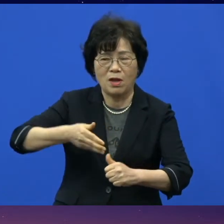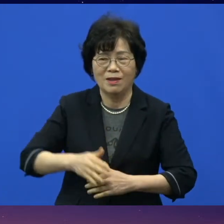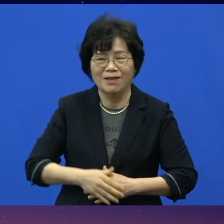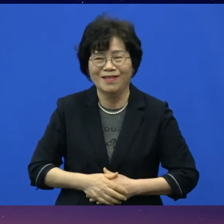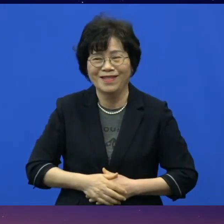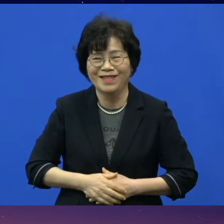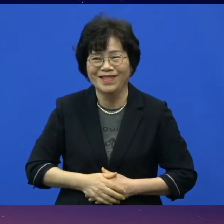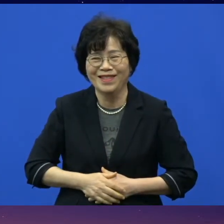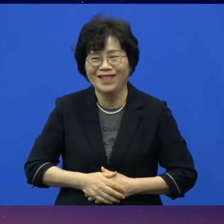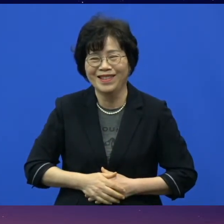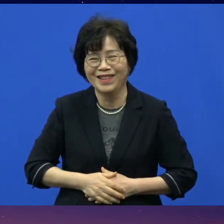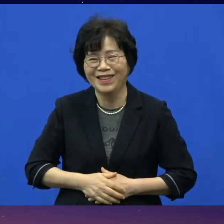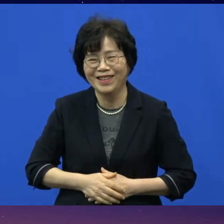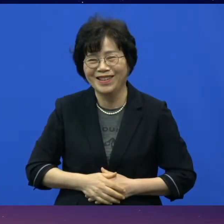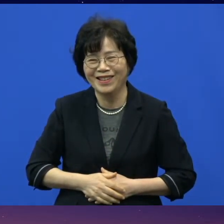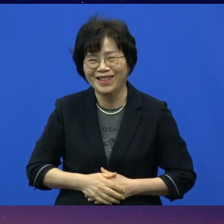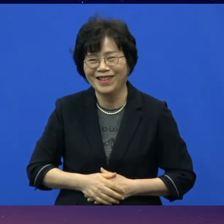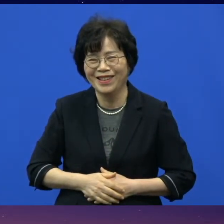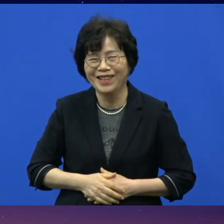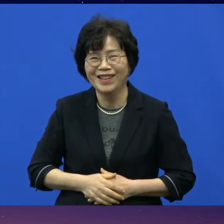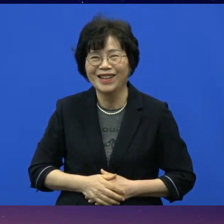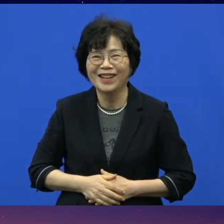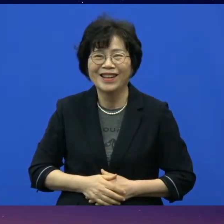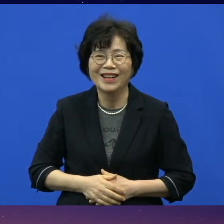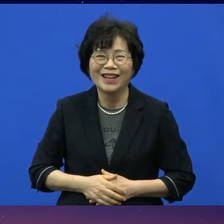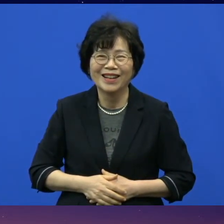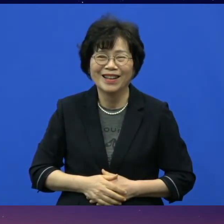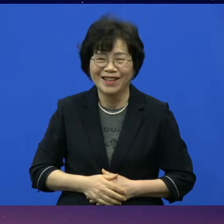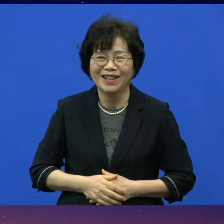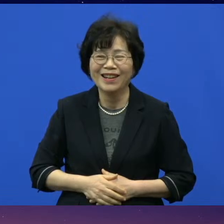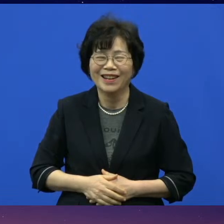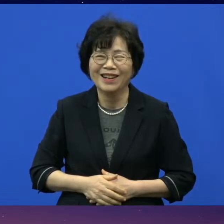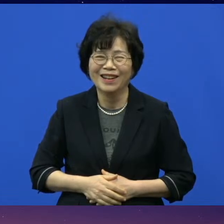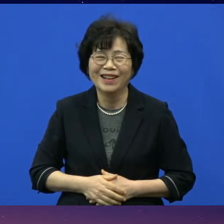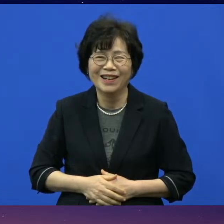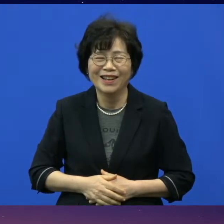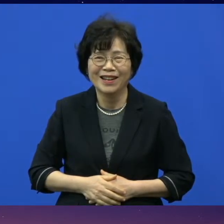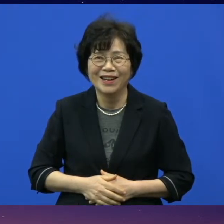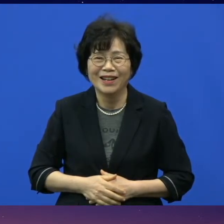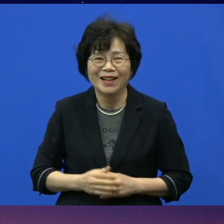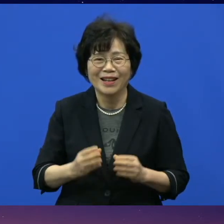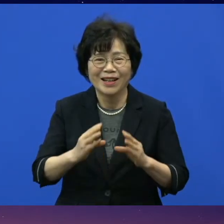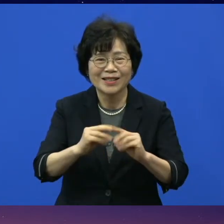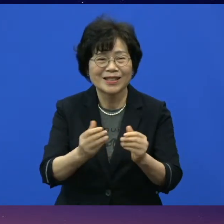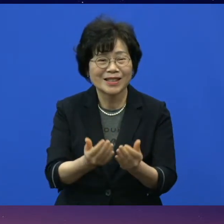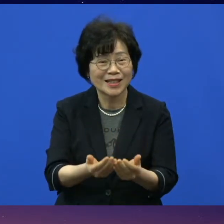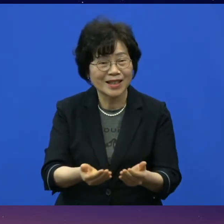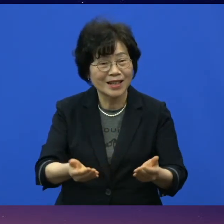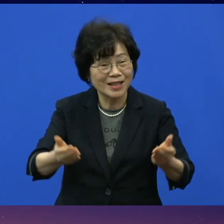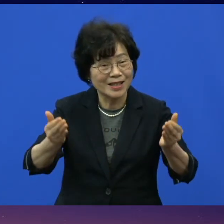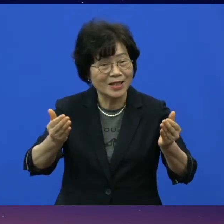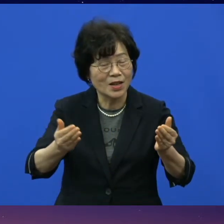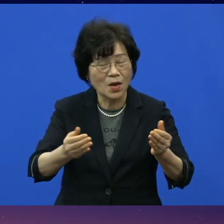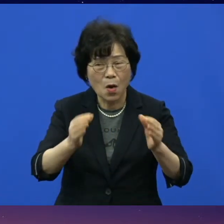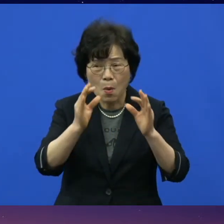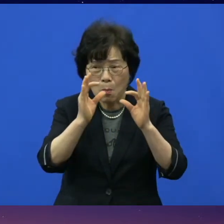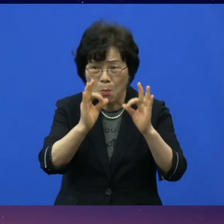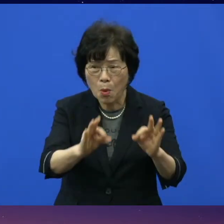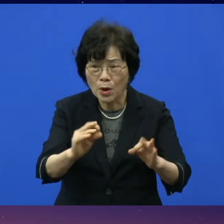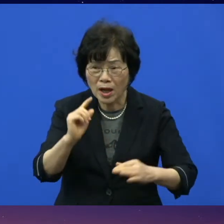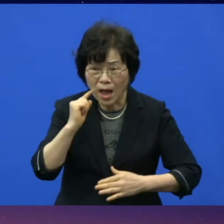취급주의. 이제 그런 거죠. 그리고 이 질그릇은 보잘것이 없습니다. 보잘것이